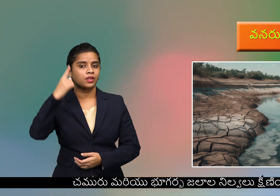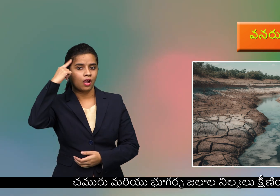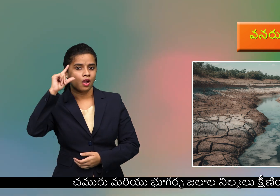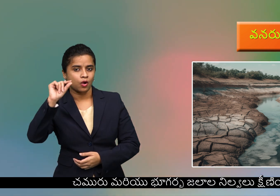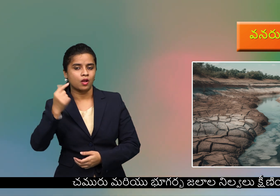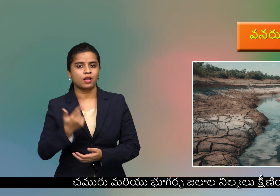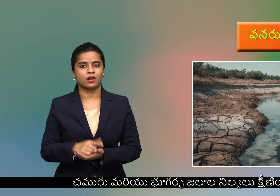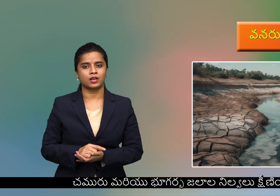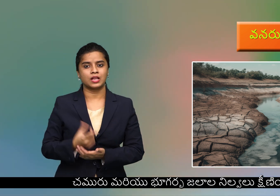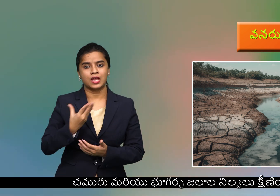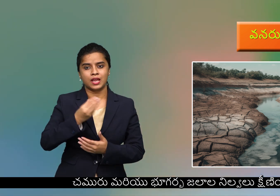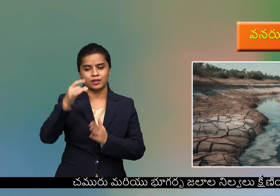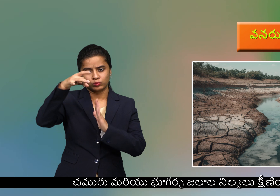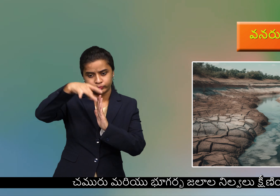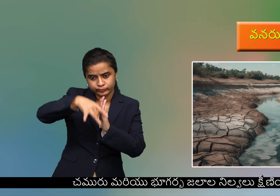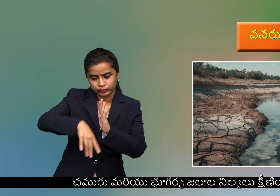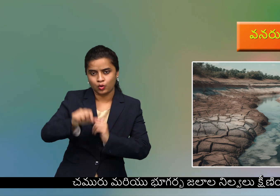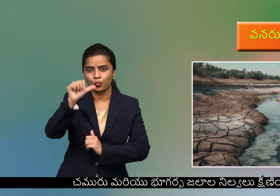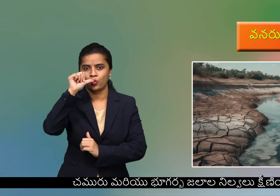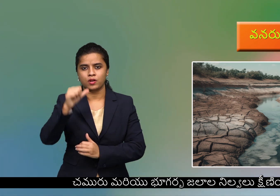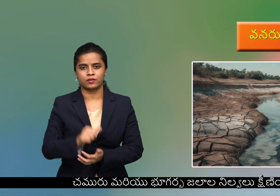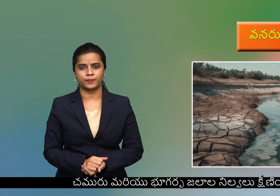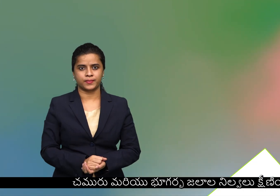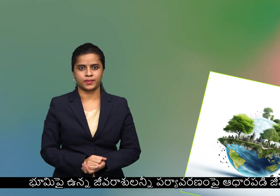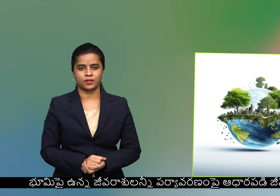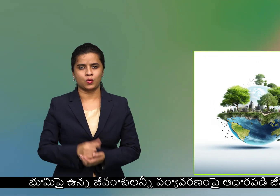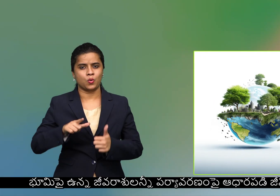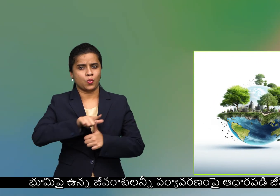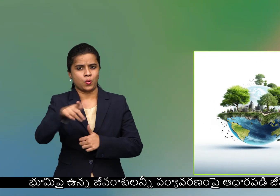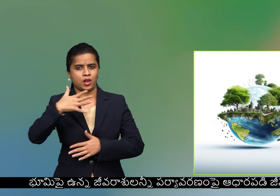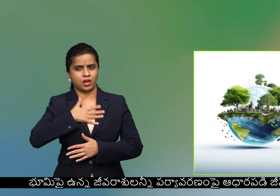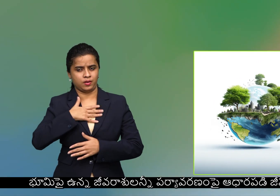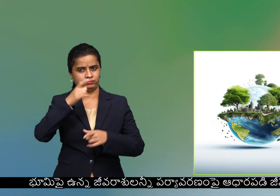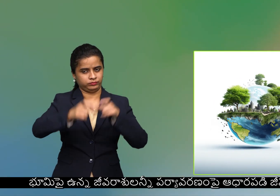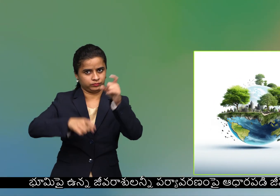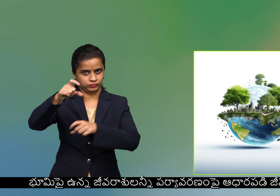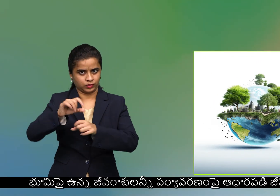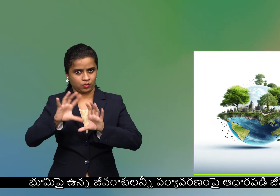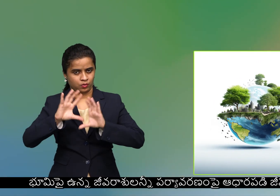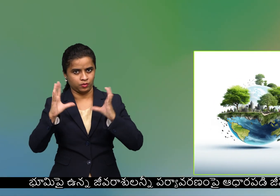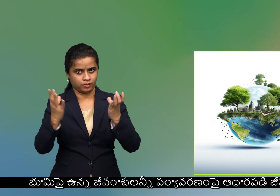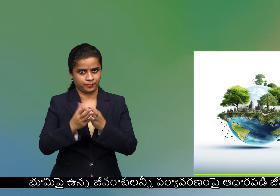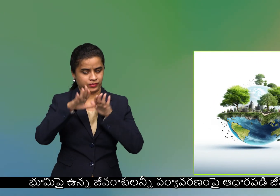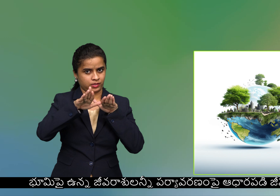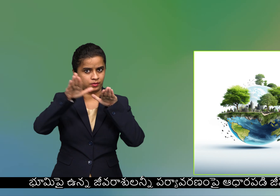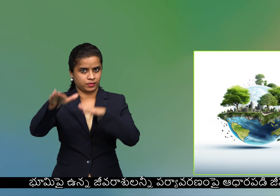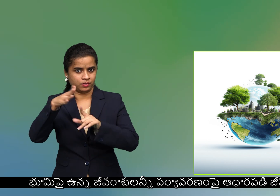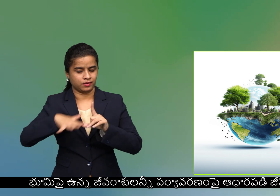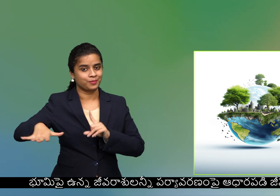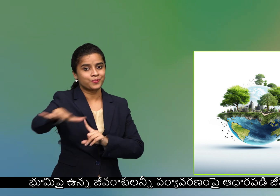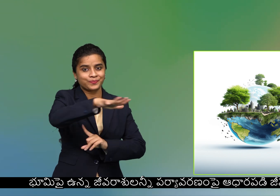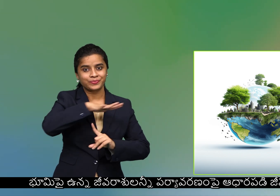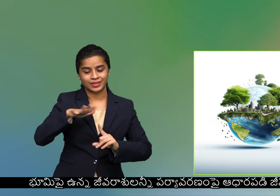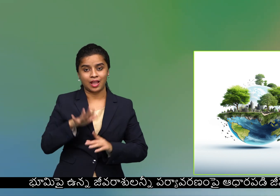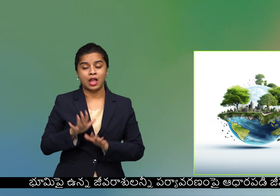చమురు మరియు భూగర్భ జలాల నిల్వలు క్షీణించాయి. భూమిపై ఉన్న జీవరాశులన్నీ పర్యావరణంపై